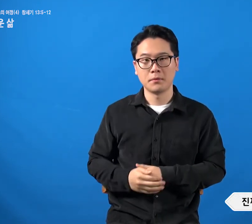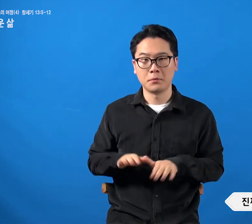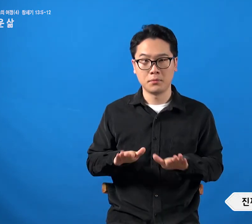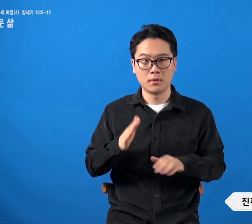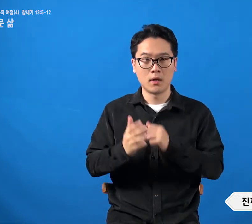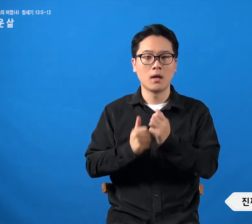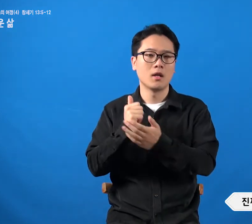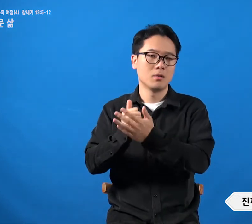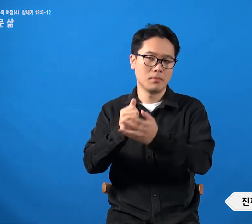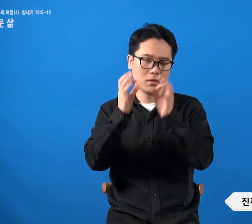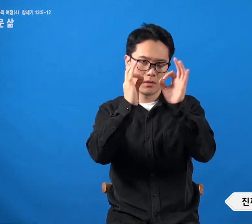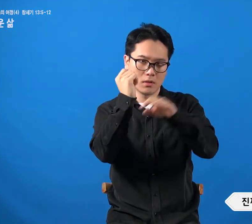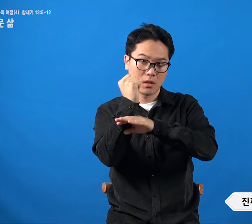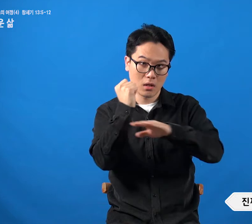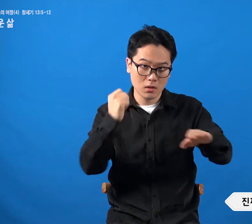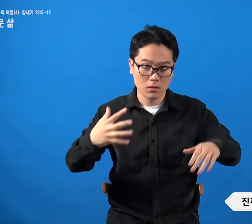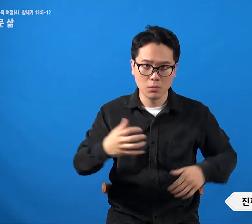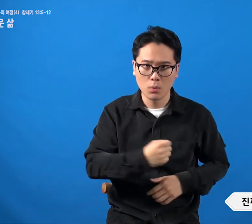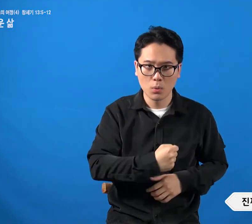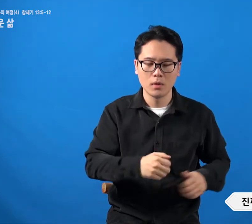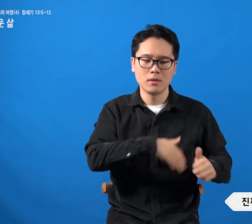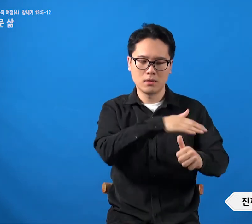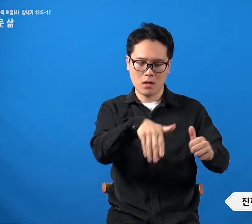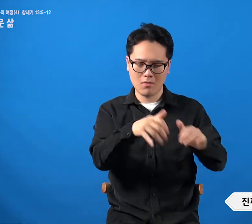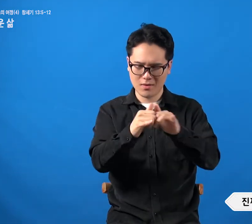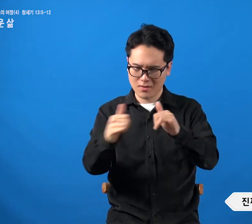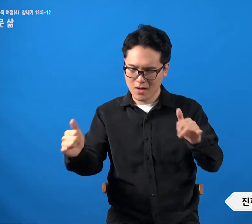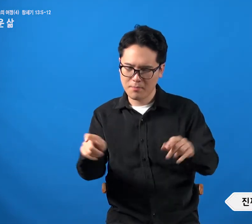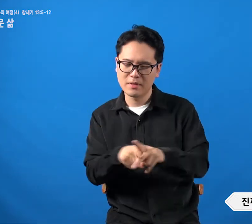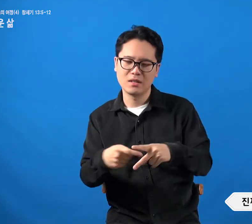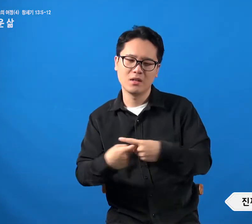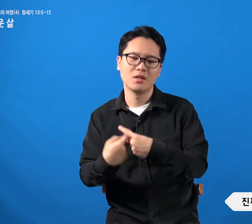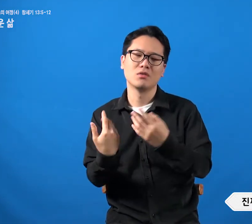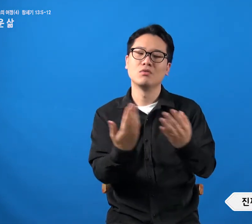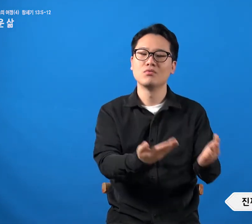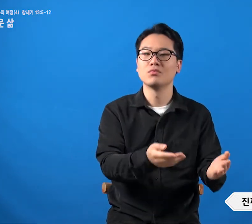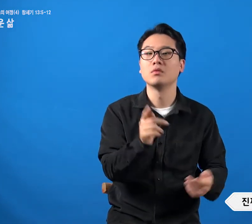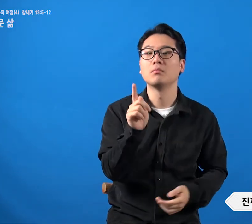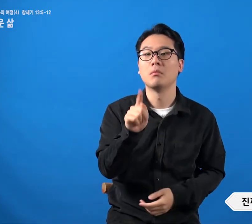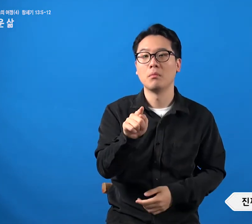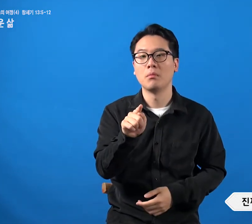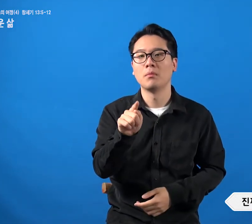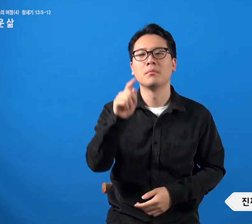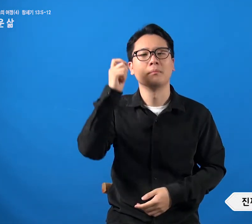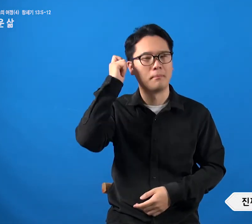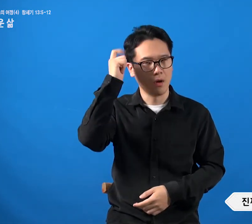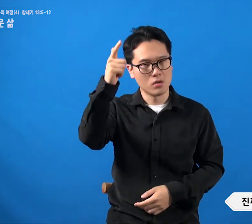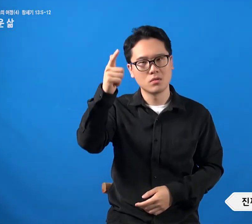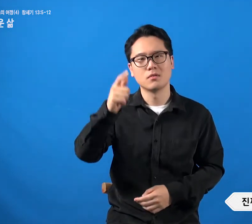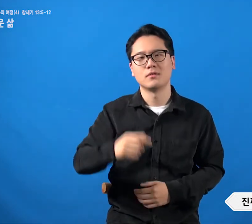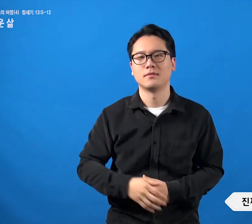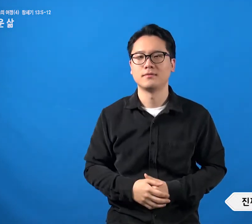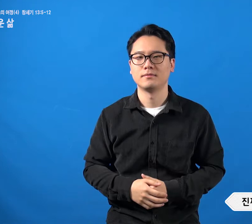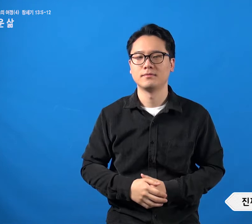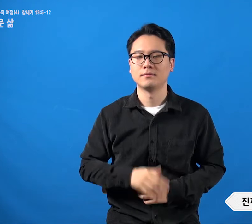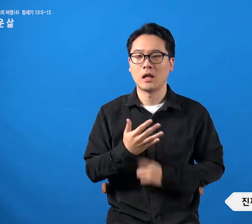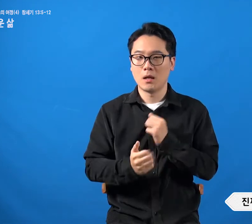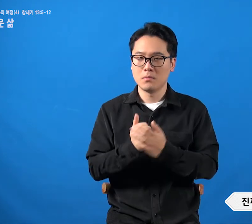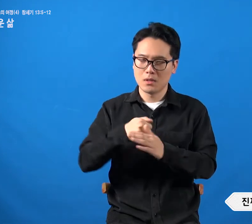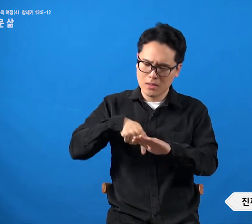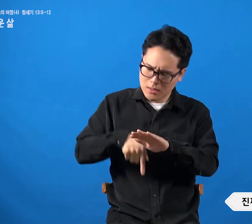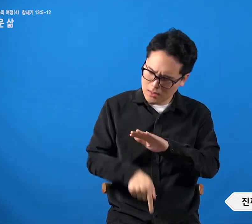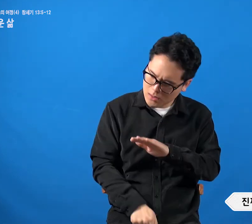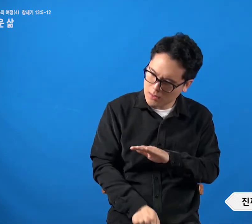그 상황과 사람을 이해할 수 있는 명철, 하나님을 깊이 이해함을